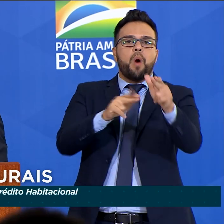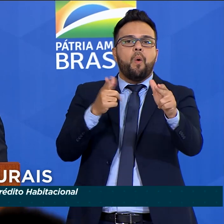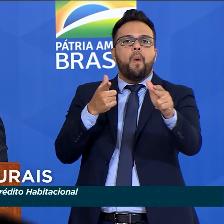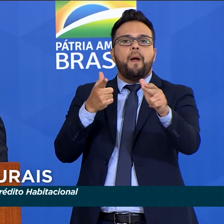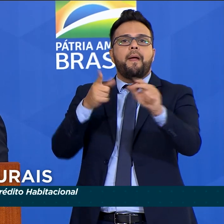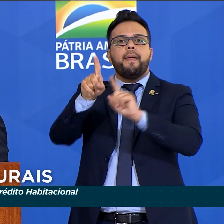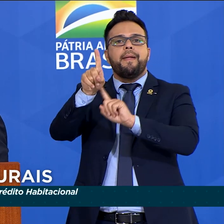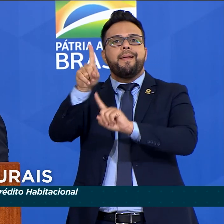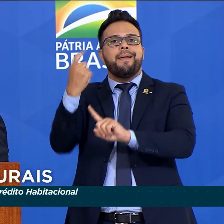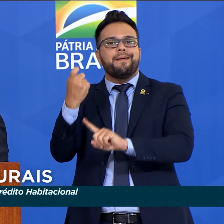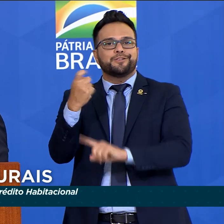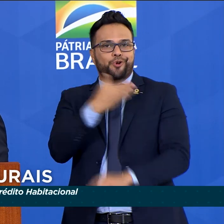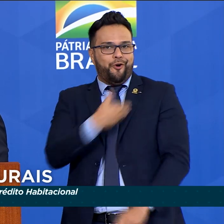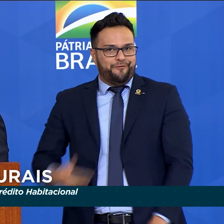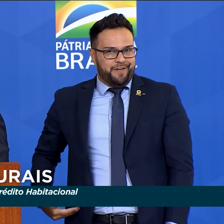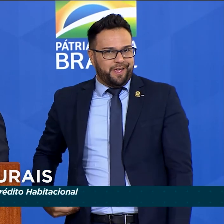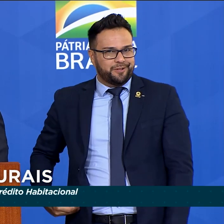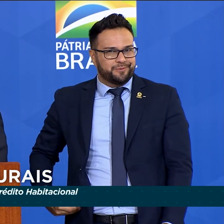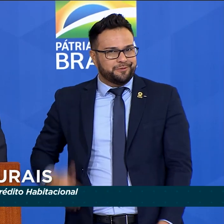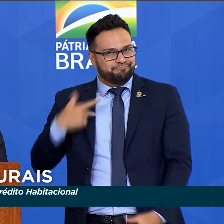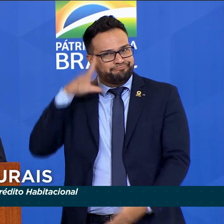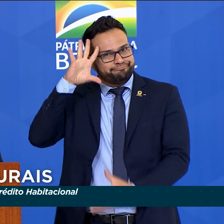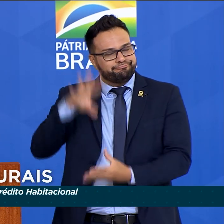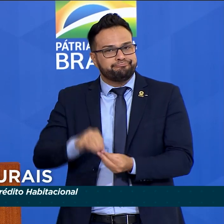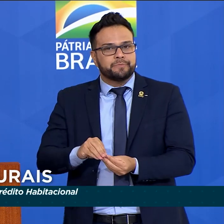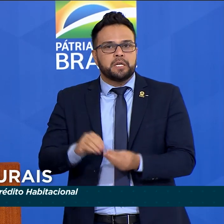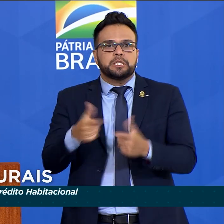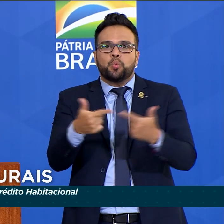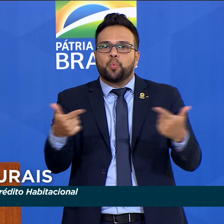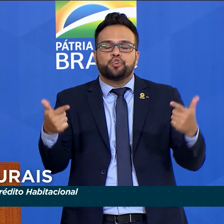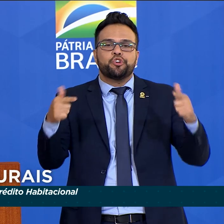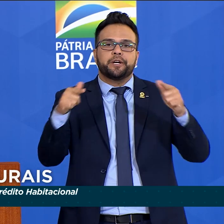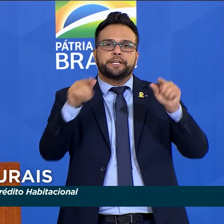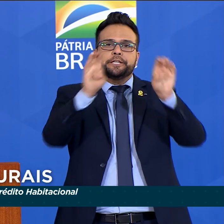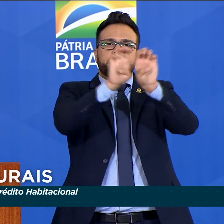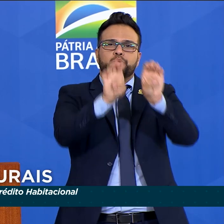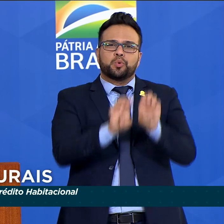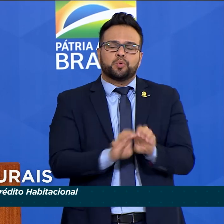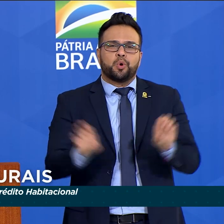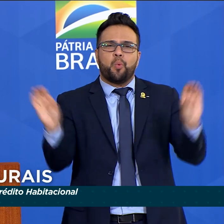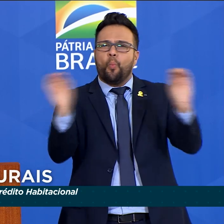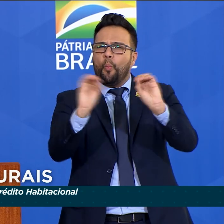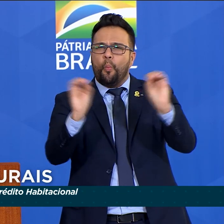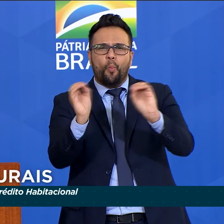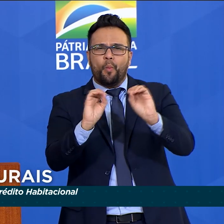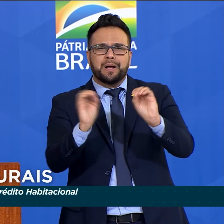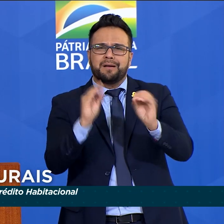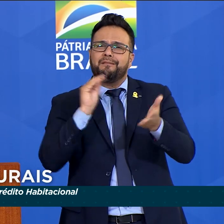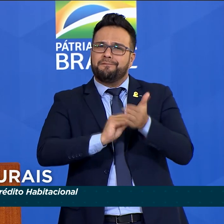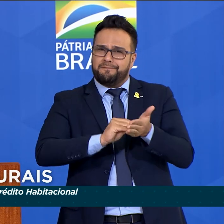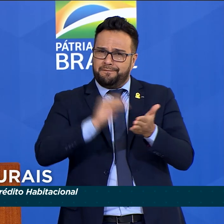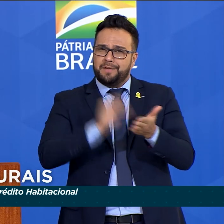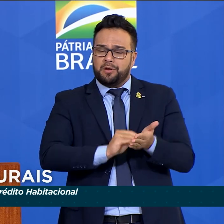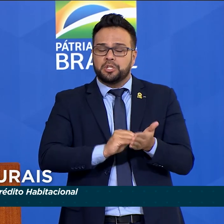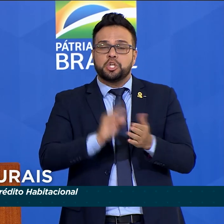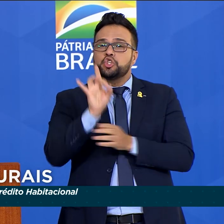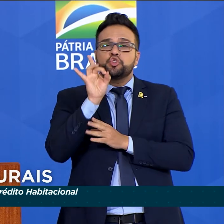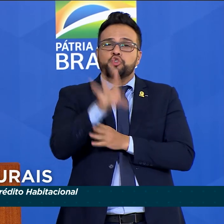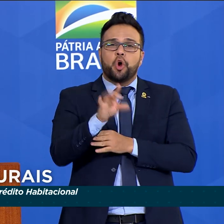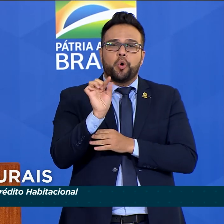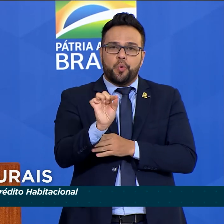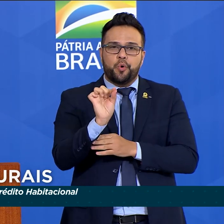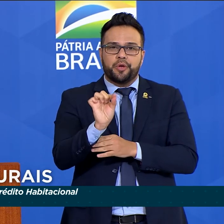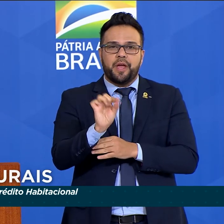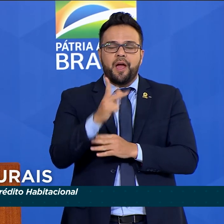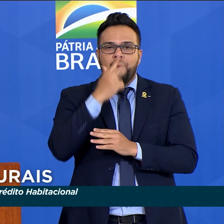governos anteriores, presidente. Sem nenhuma estrutura, sem nenhuma condição, apenas como